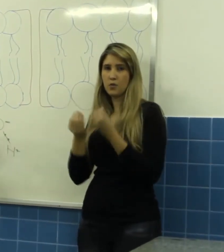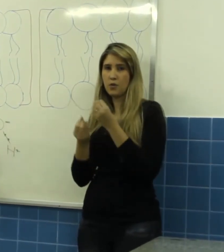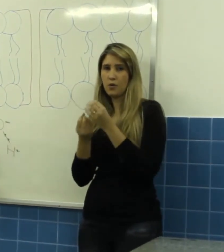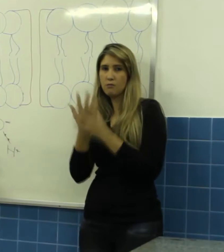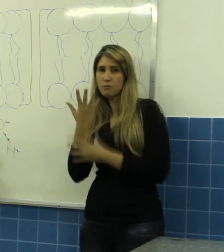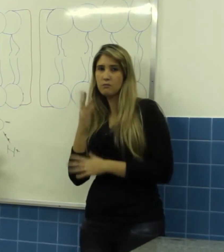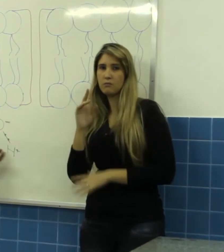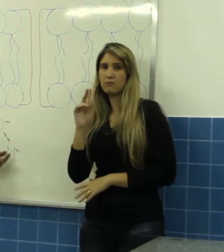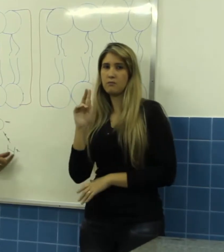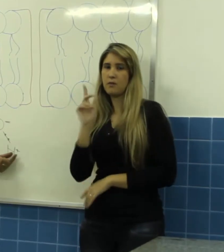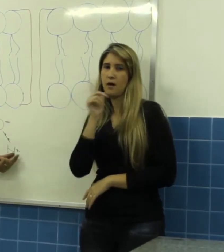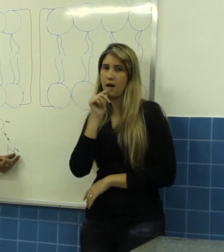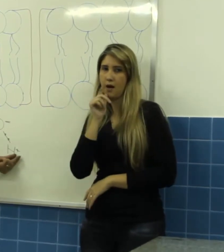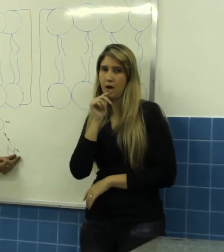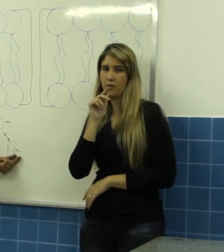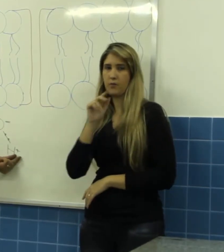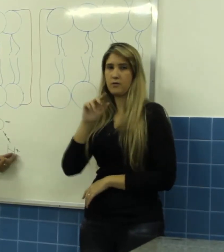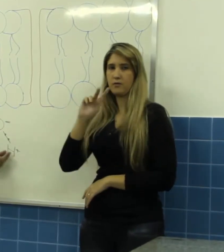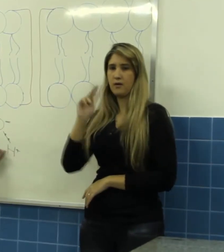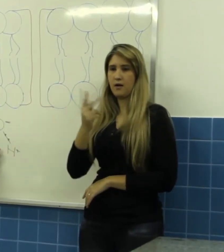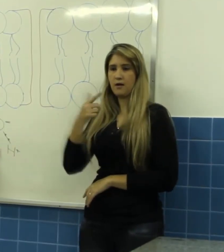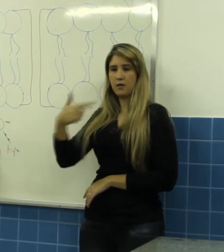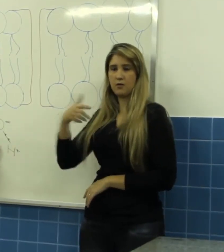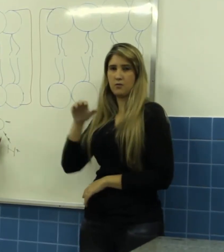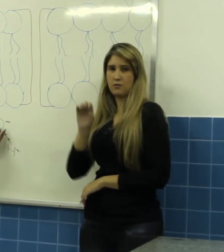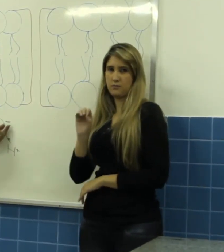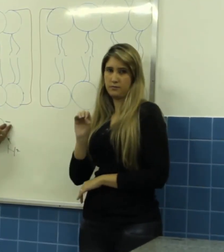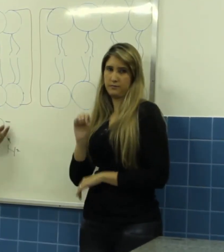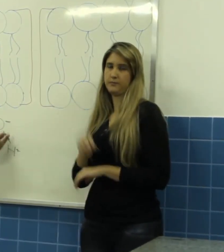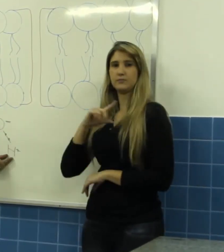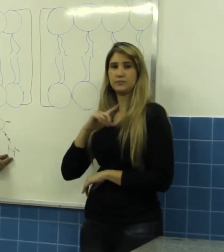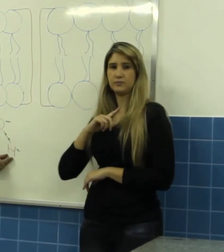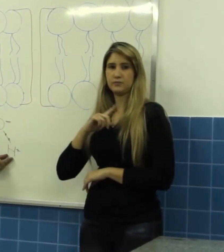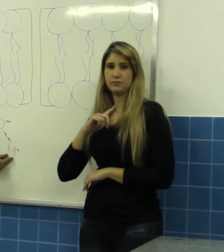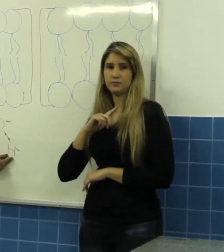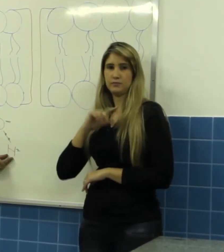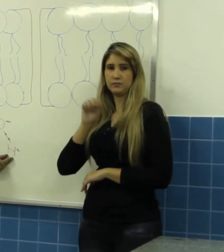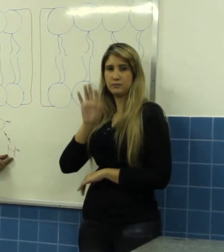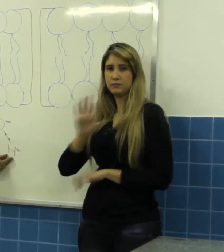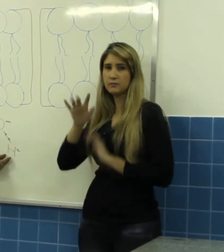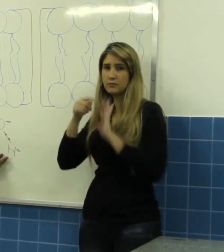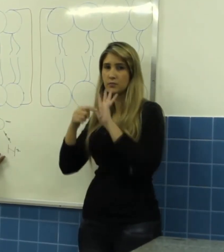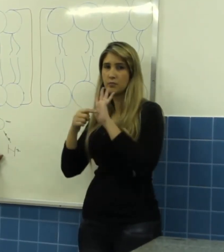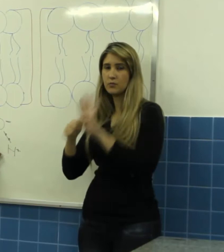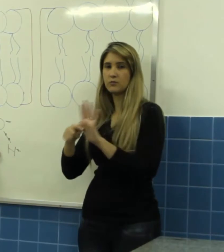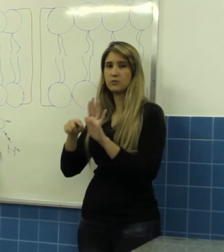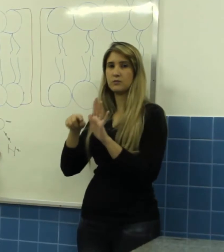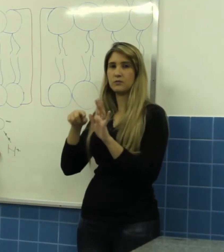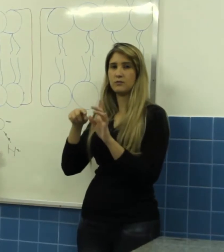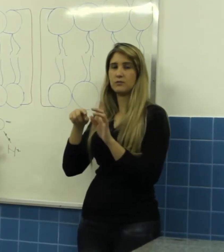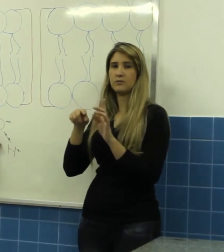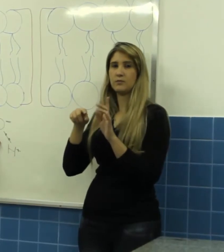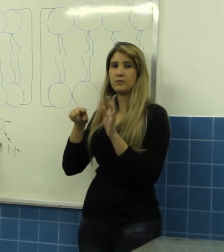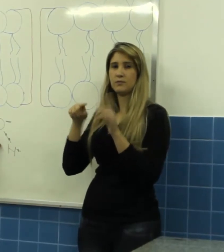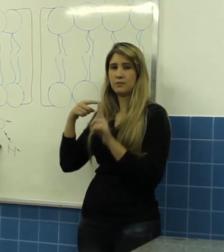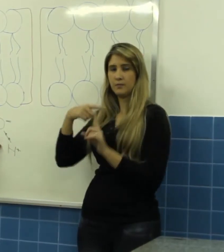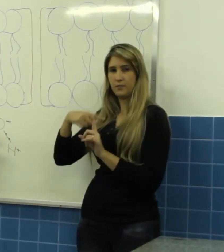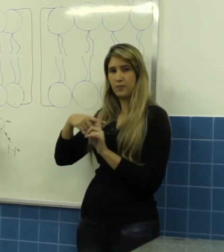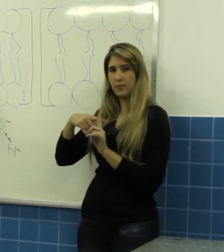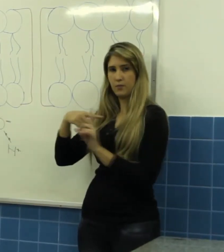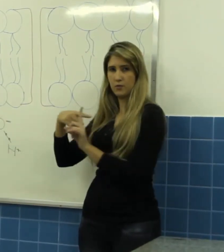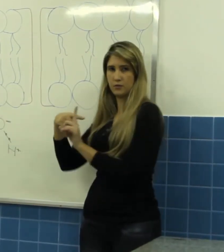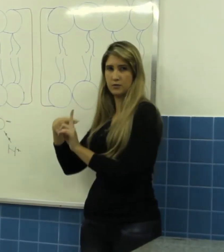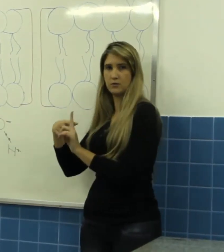água. Ora, a presença parcial dessas cargas fazem com que a molécula